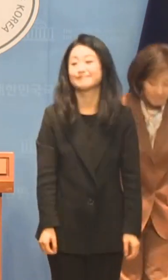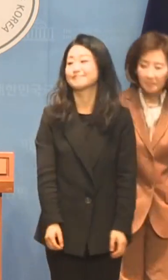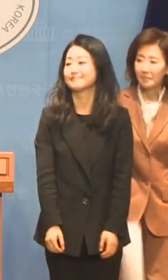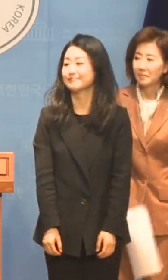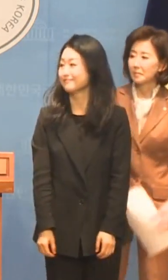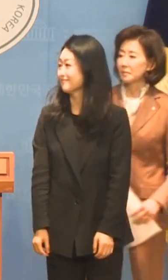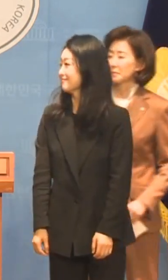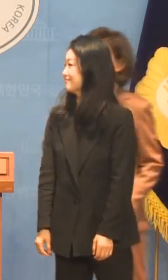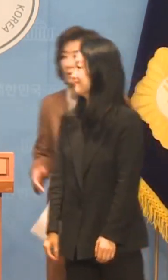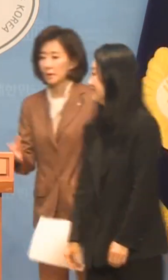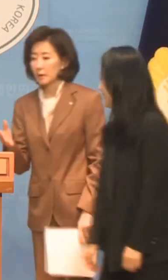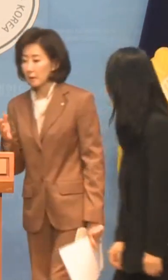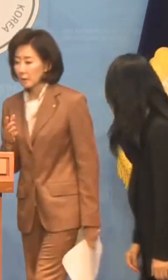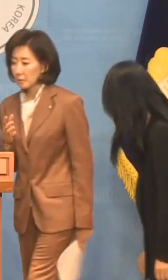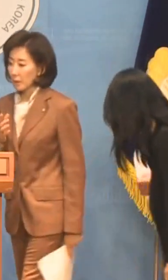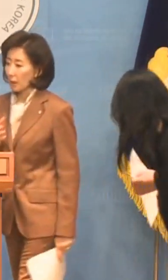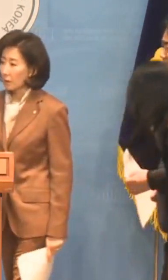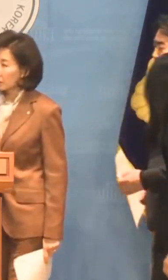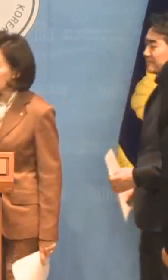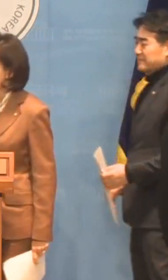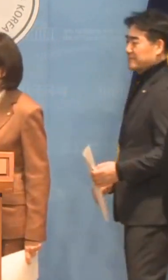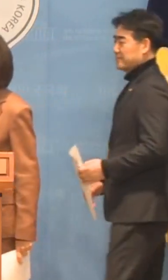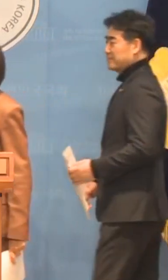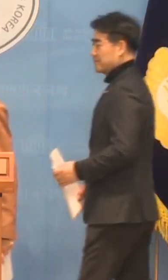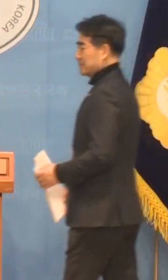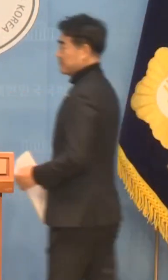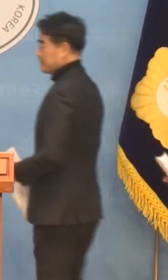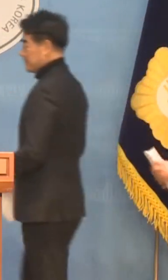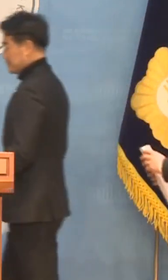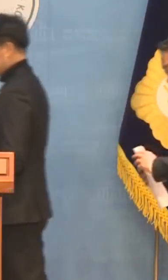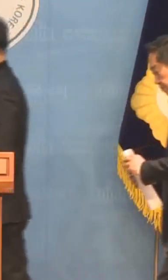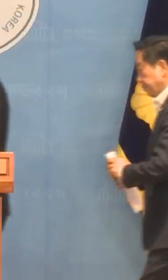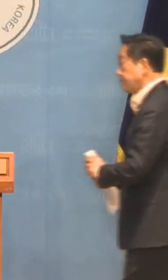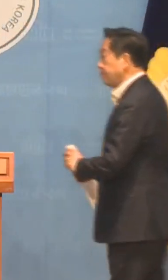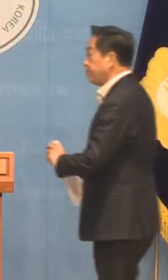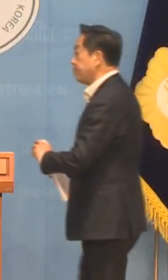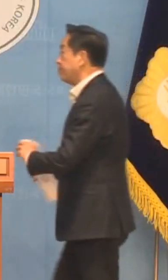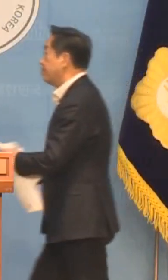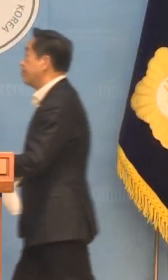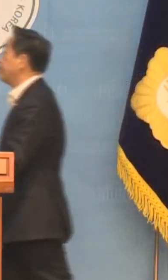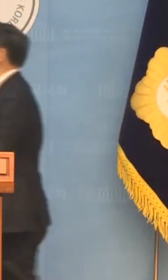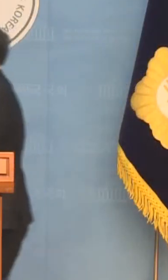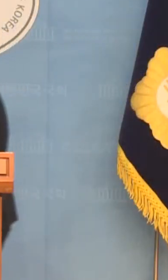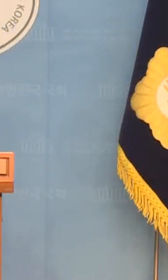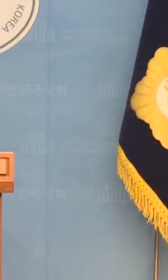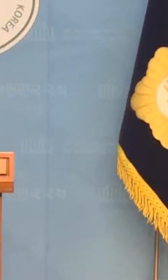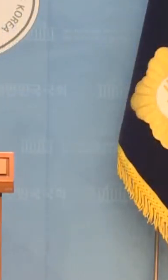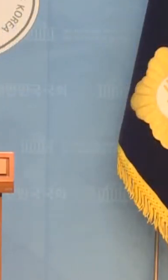나가서 잠시